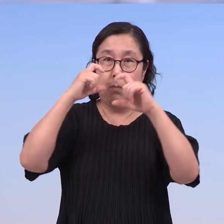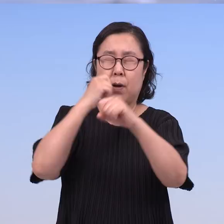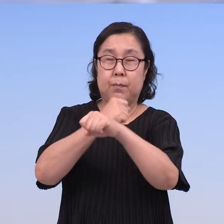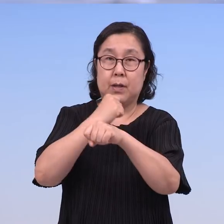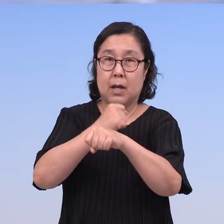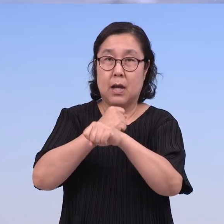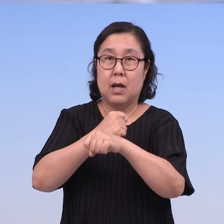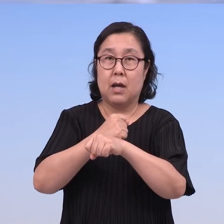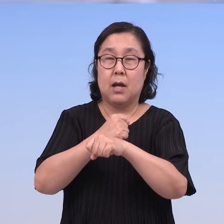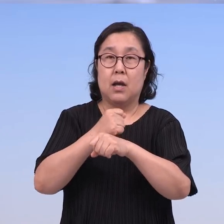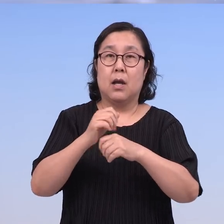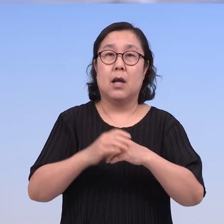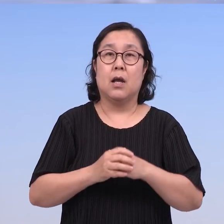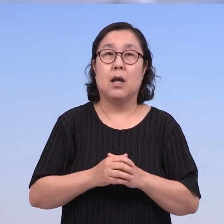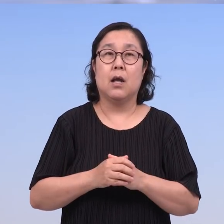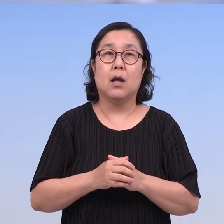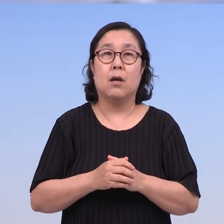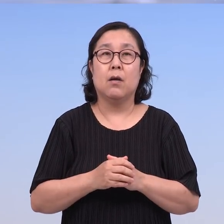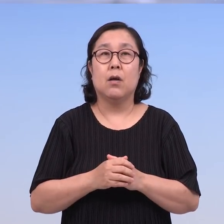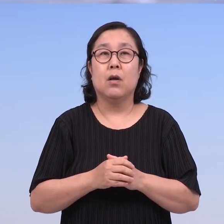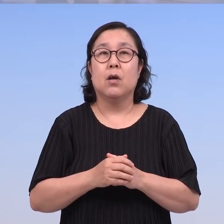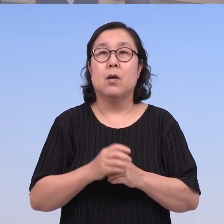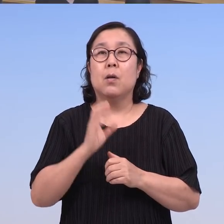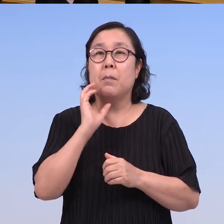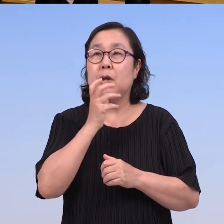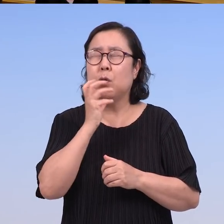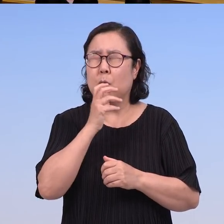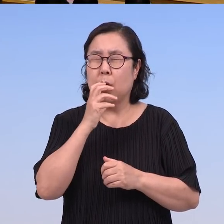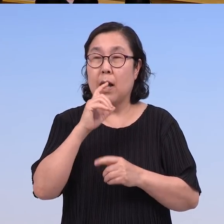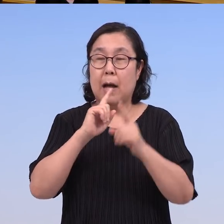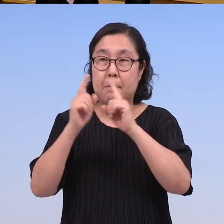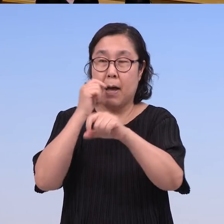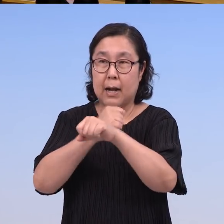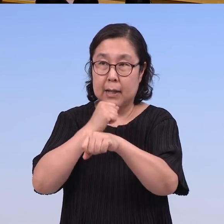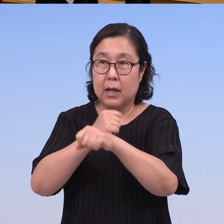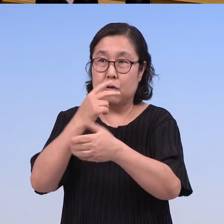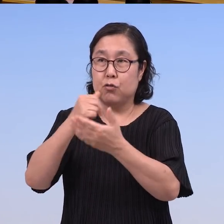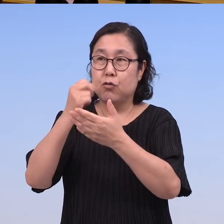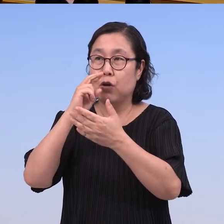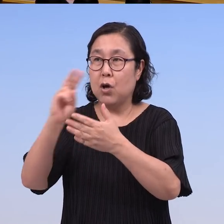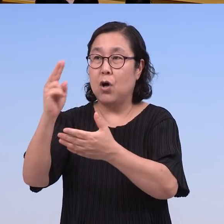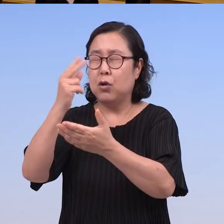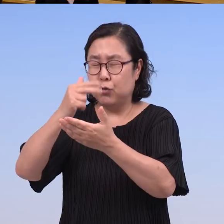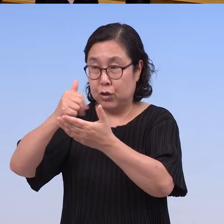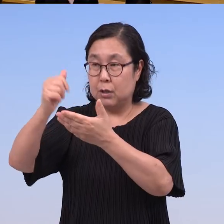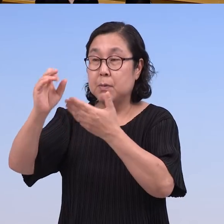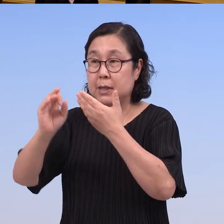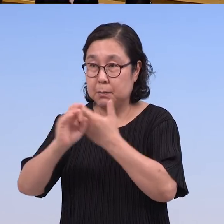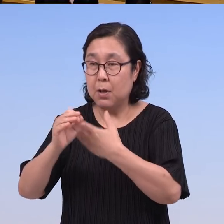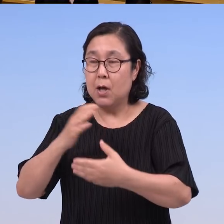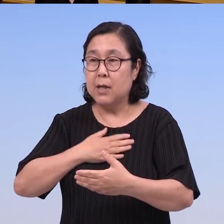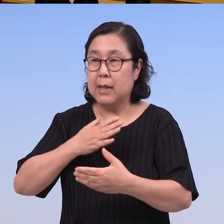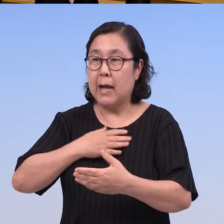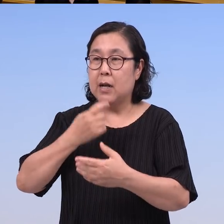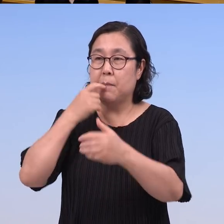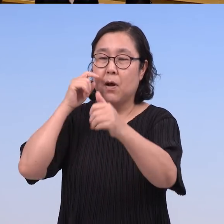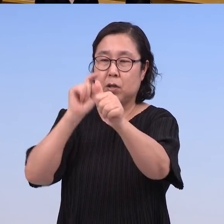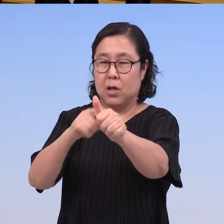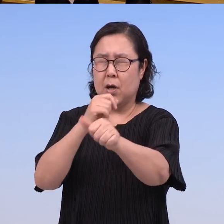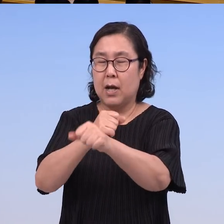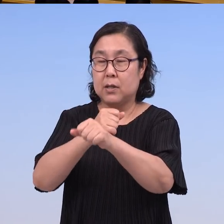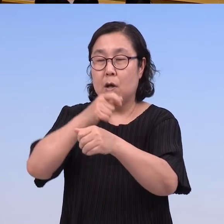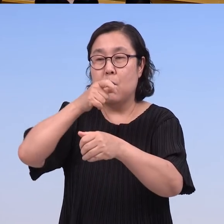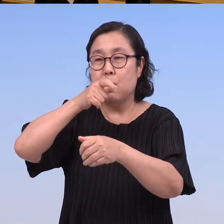멋진 선포를 합니까? 마태복음 14장 28절에서 베드로가 대답하여 이르되 주여 만일 주님이시거든